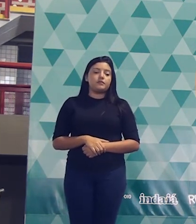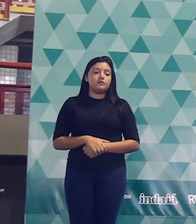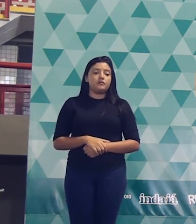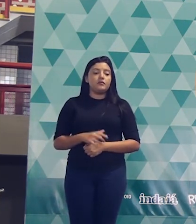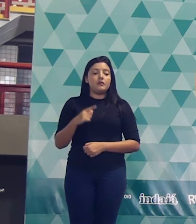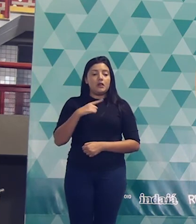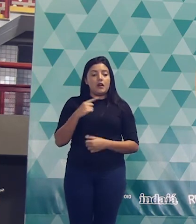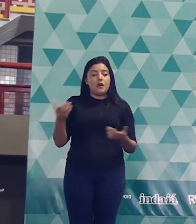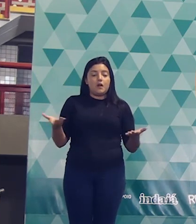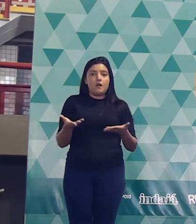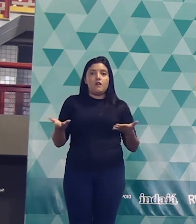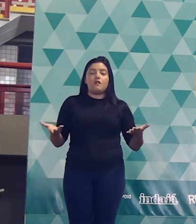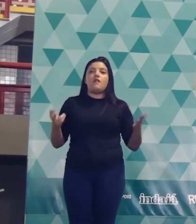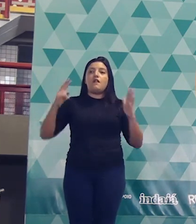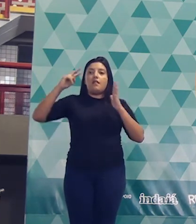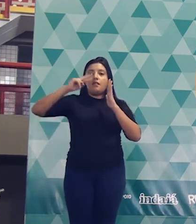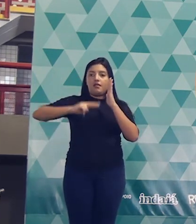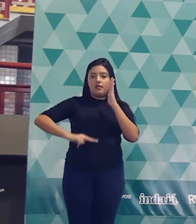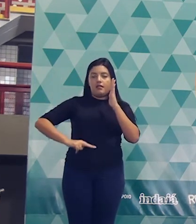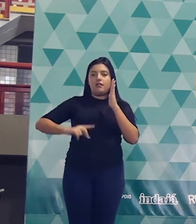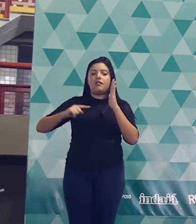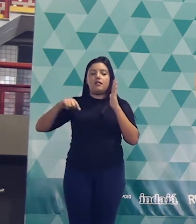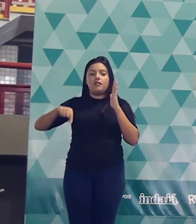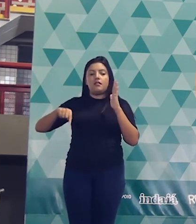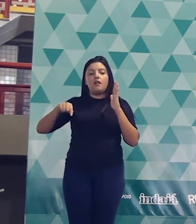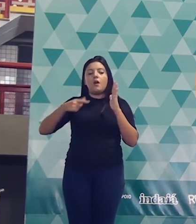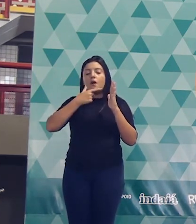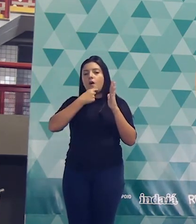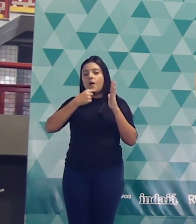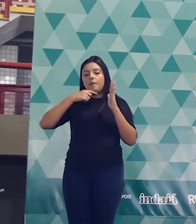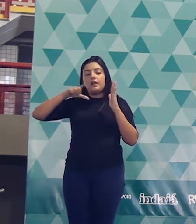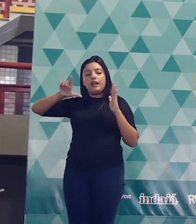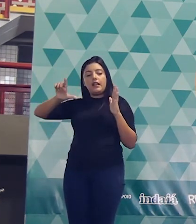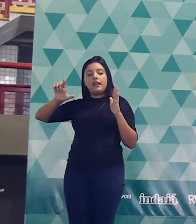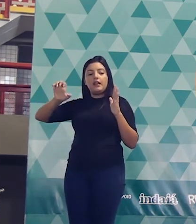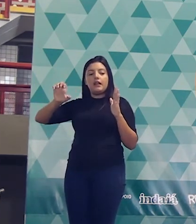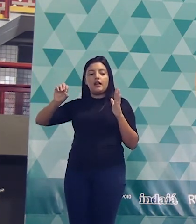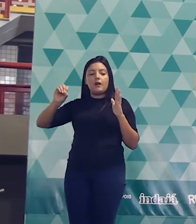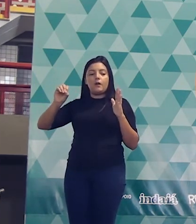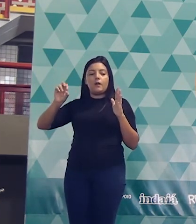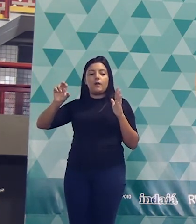Vamos ver a segunda questão. Texto aí de Leonardo Boff.